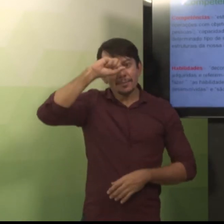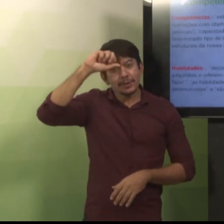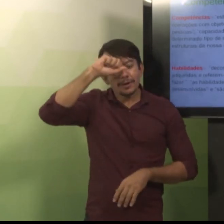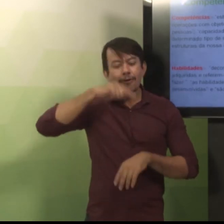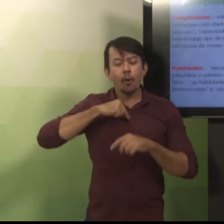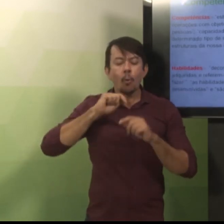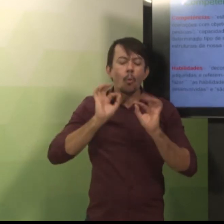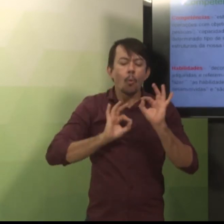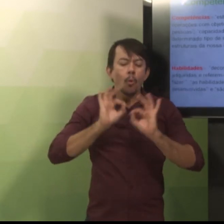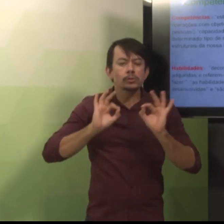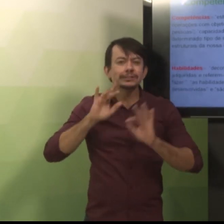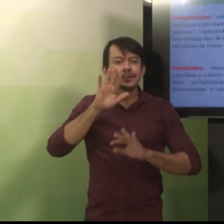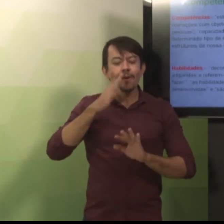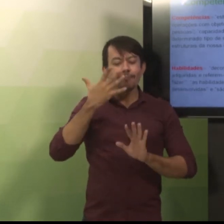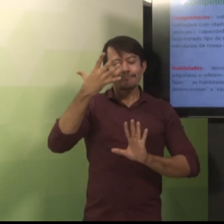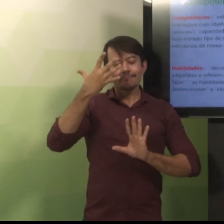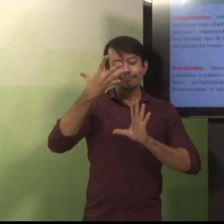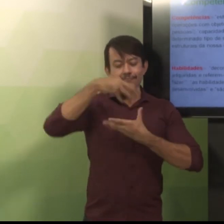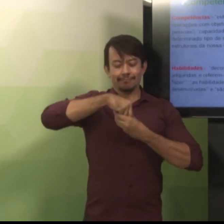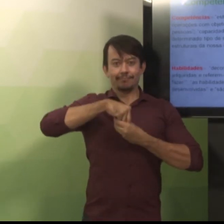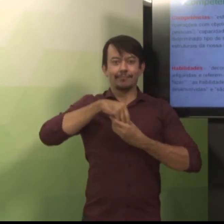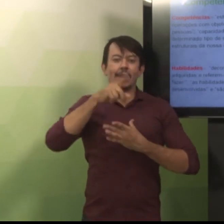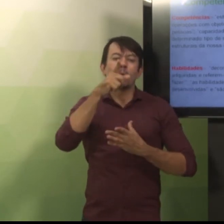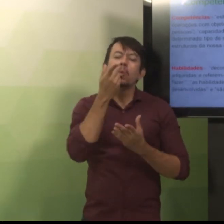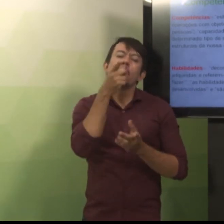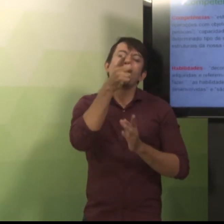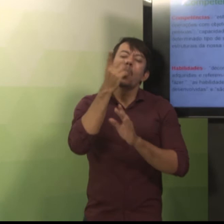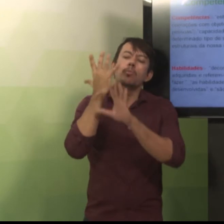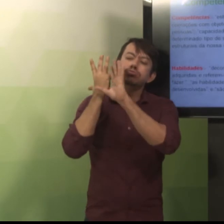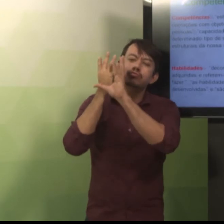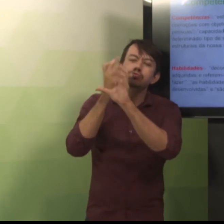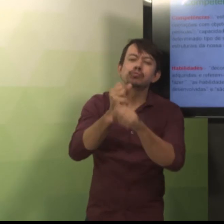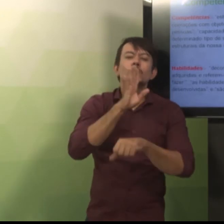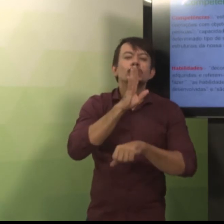é o conhecimento, a aprendizagem em organizar algo.